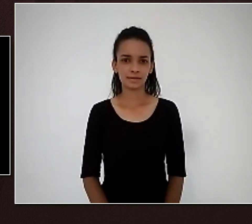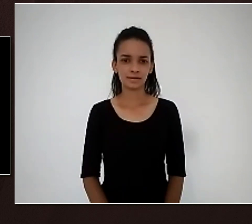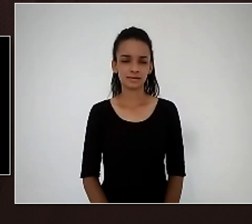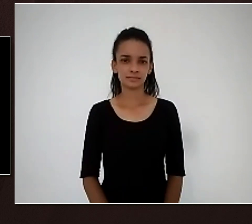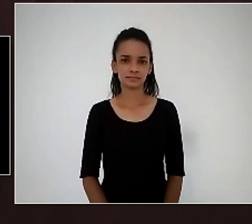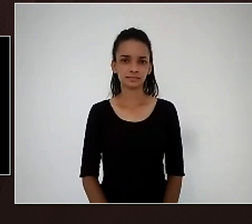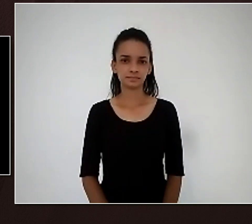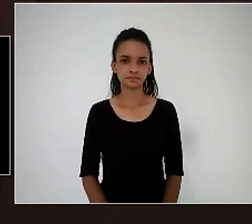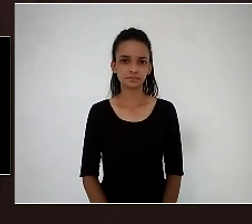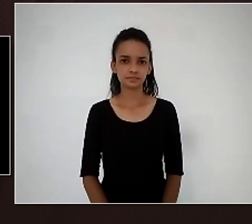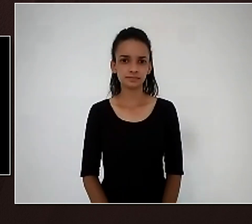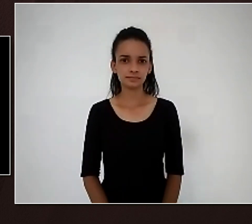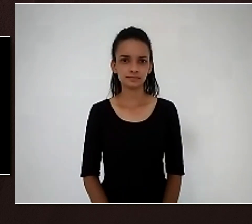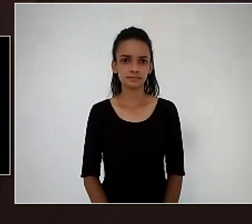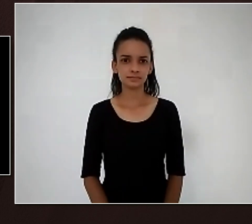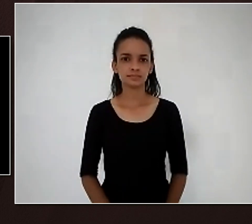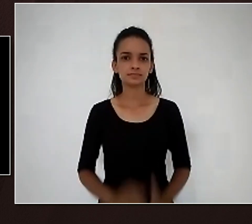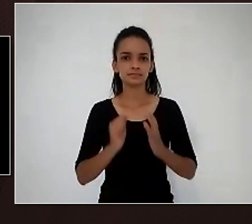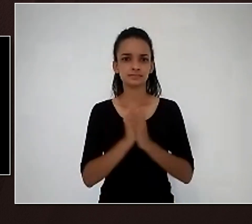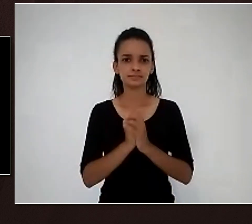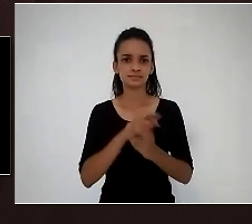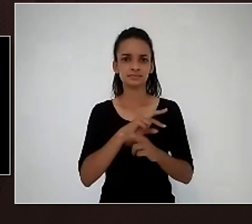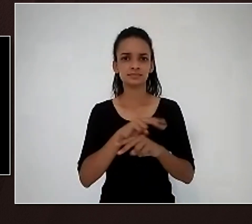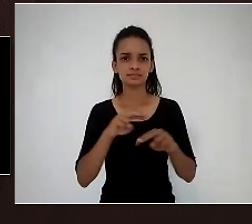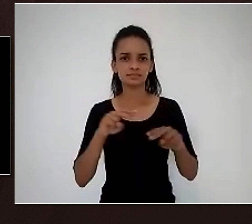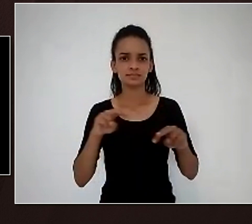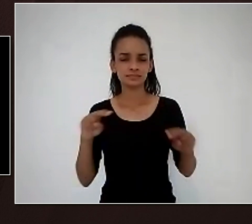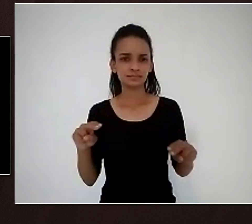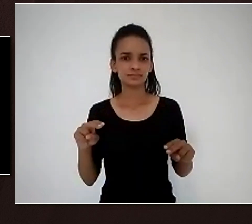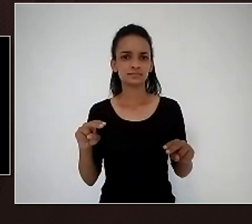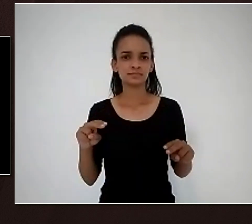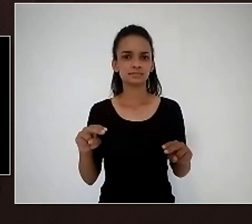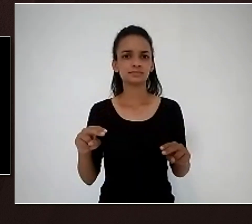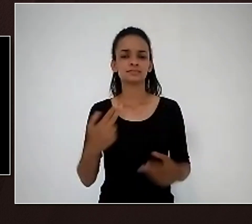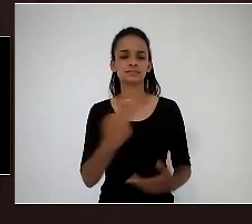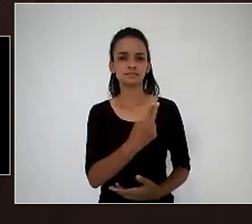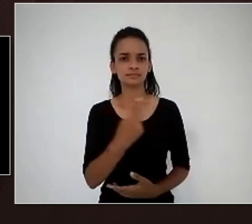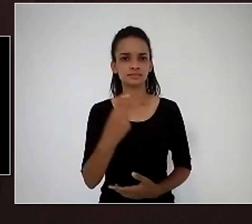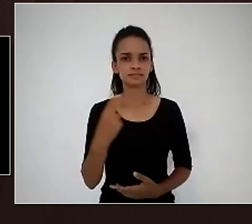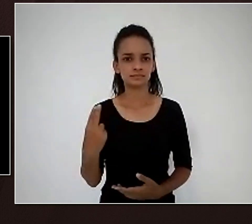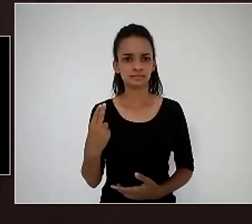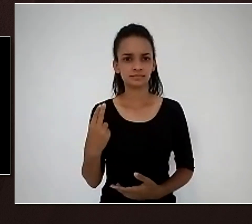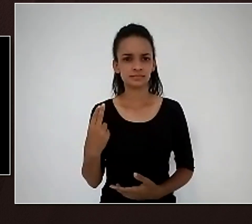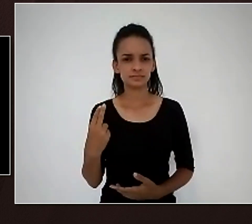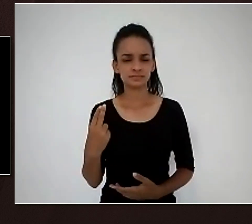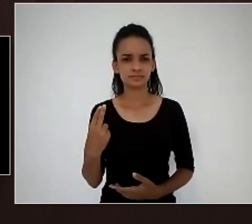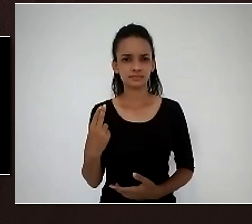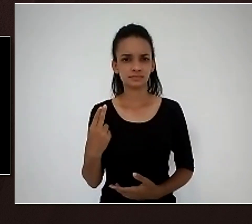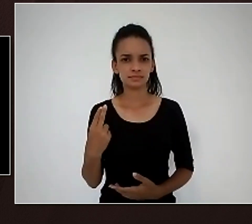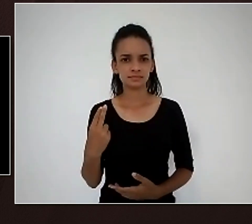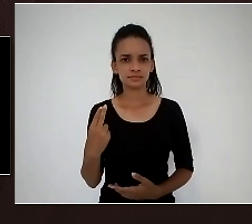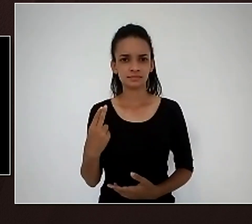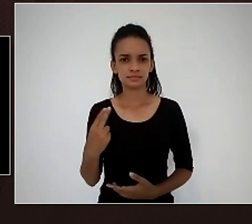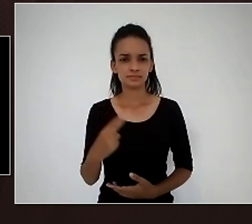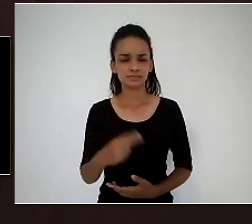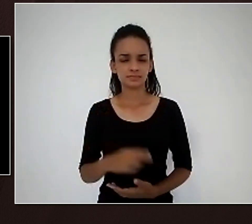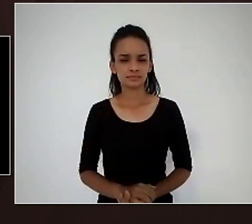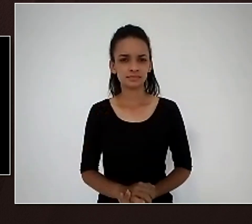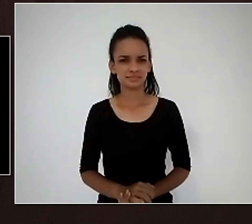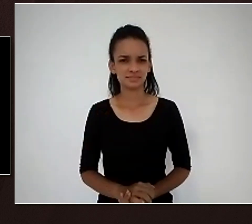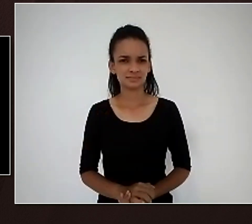Amén, oh Señor Jesús, amén, hermanos. Mi nombre es Noemí, soy de Argentina, de la provincia de